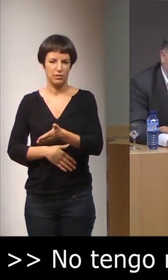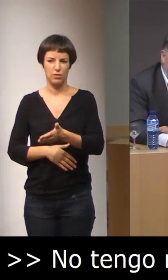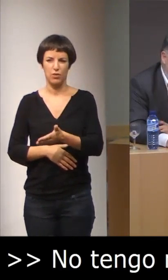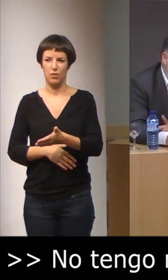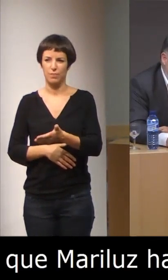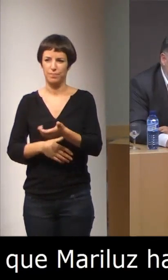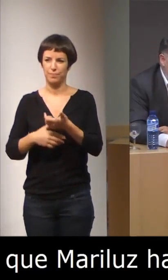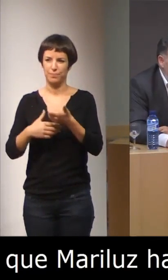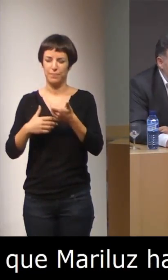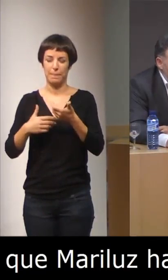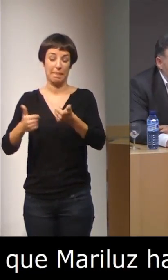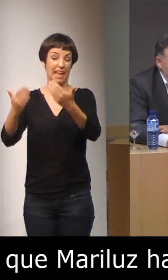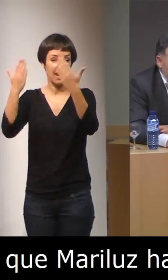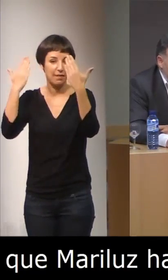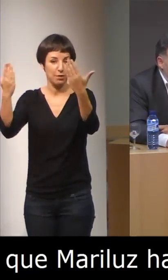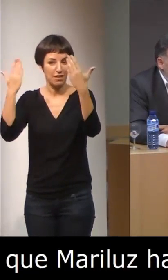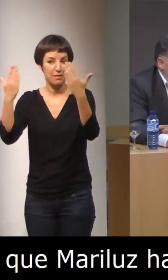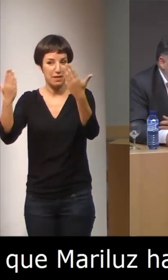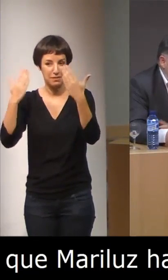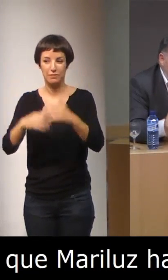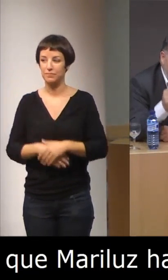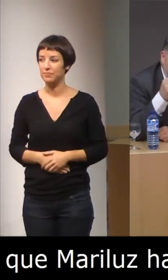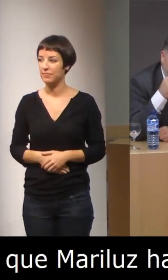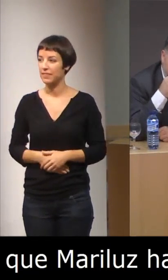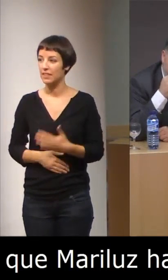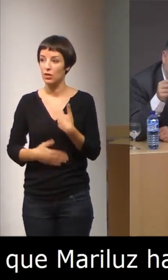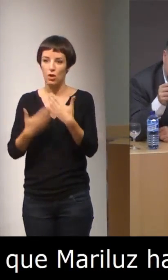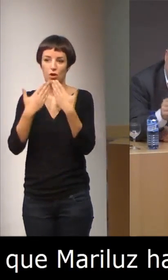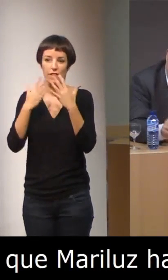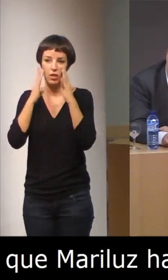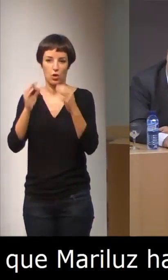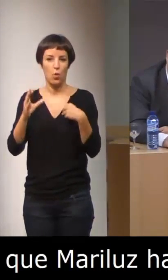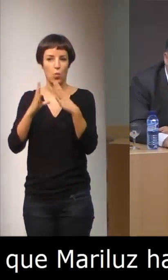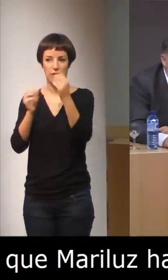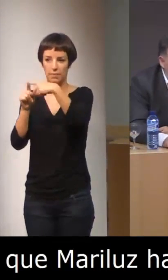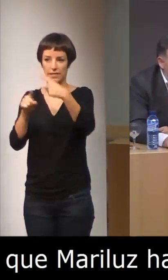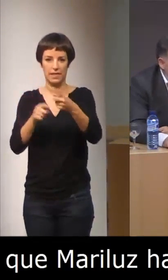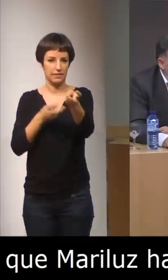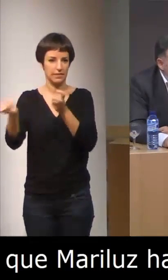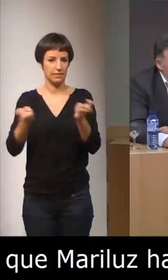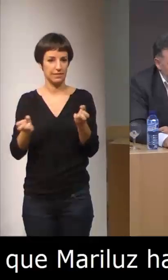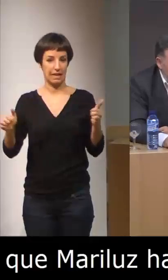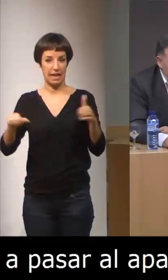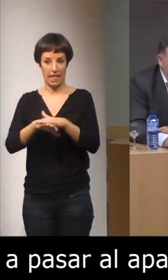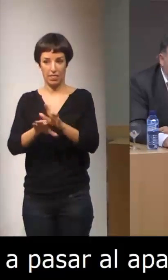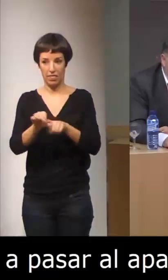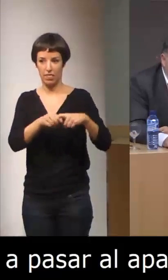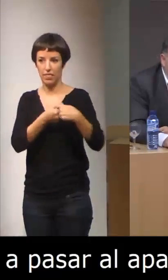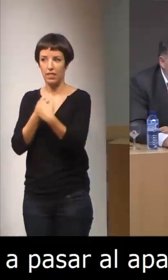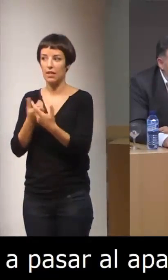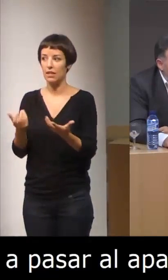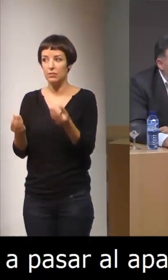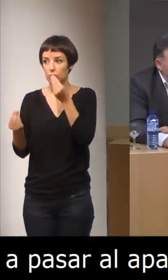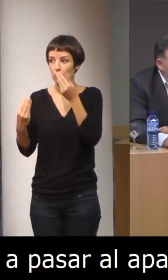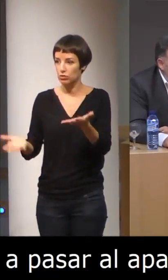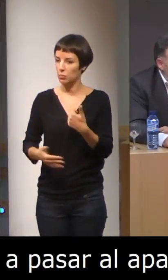de agradecimiento y Quiero agradecer evidentemente a las universidades que han estado hoy aquí que representan a la red y la representan muy bien porque